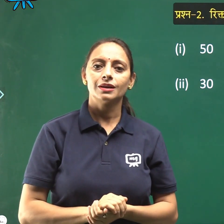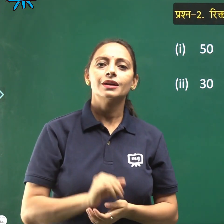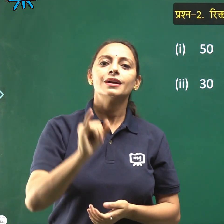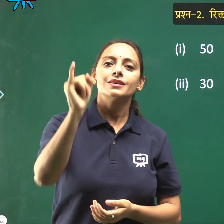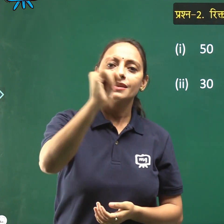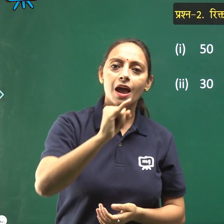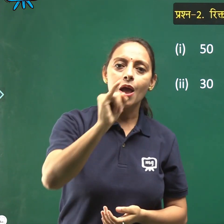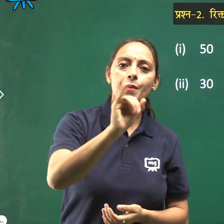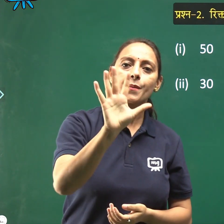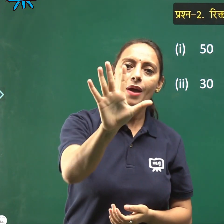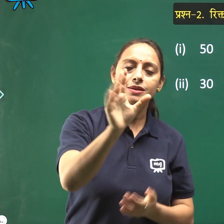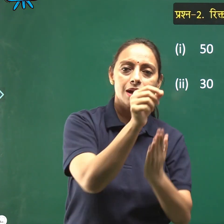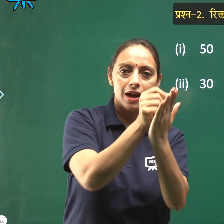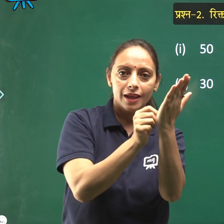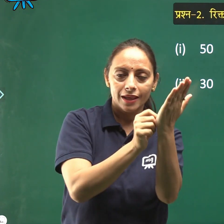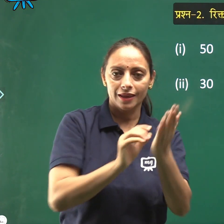65।